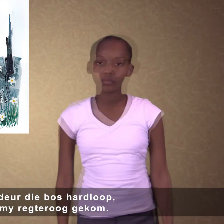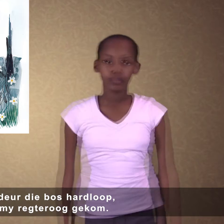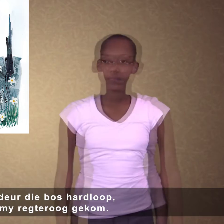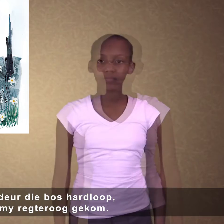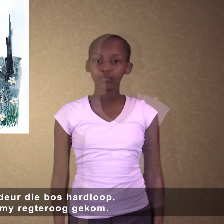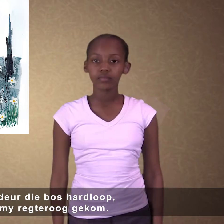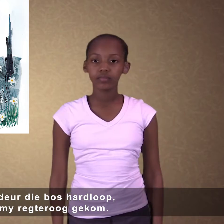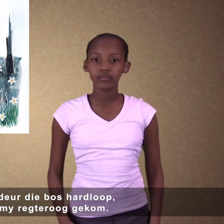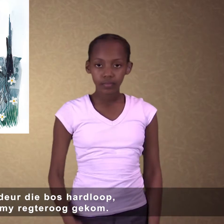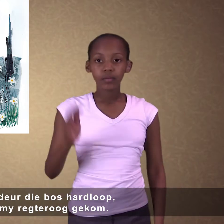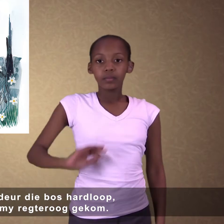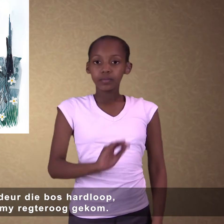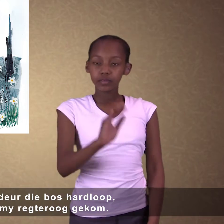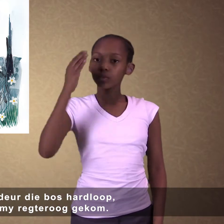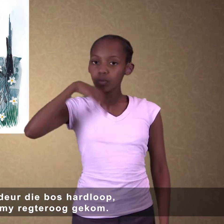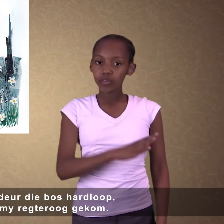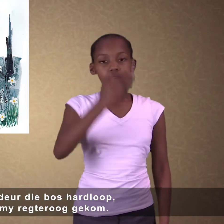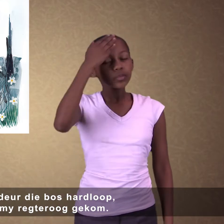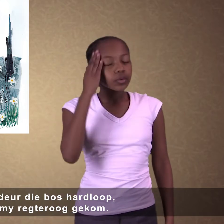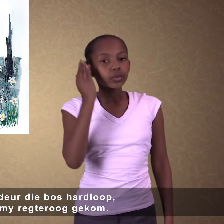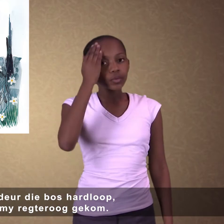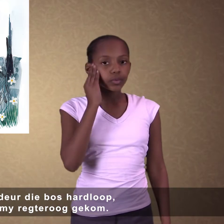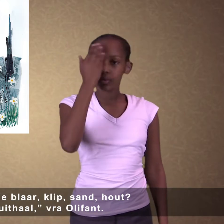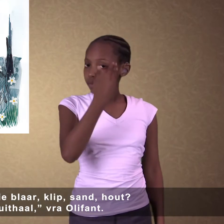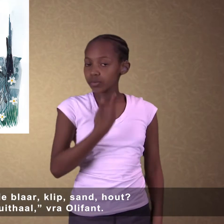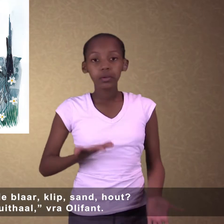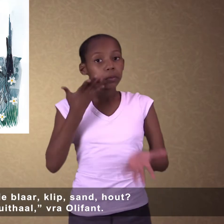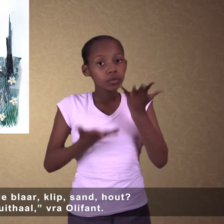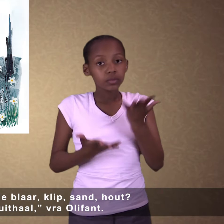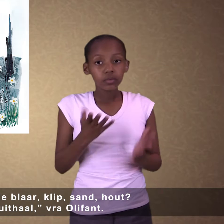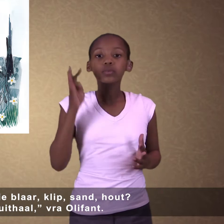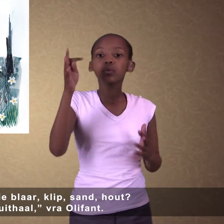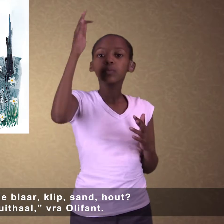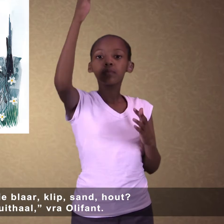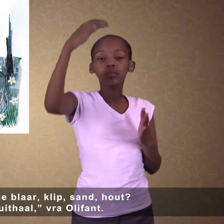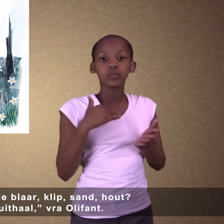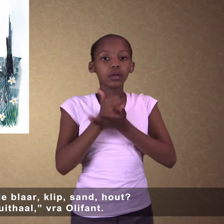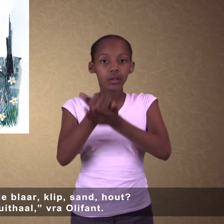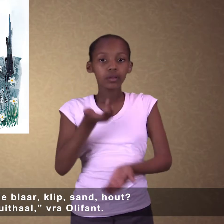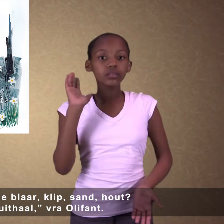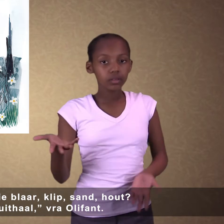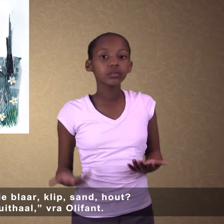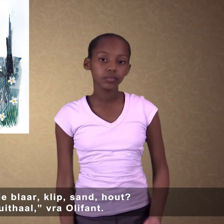iets in my regteroog gekom. Dalk 'n venterkie blaar. Klip, sand,